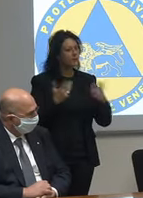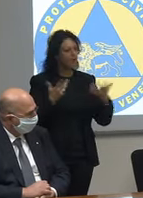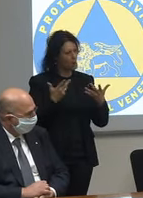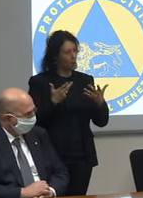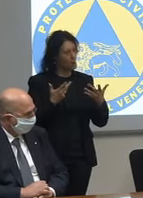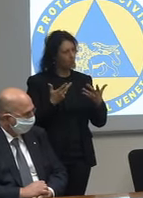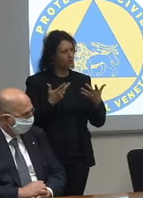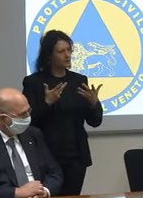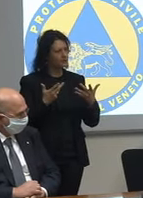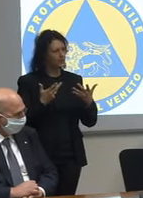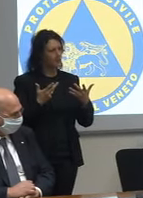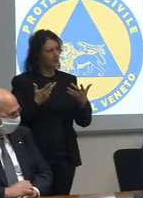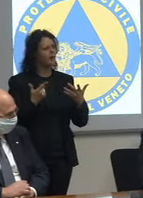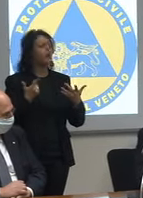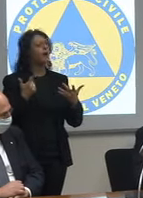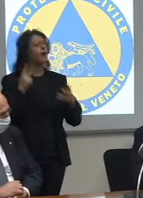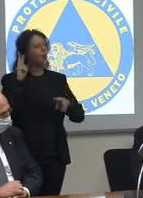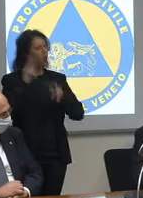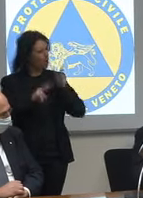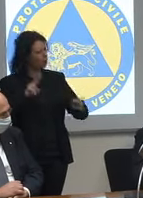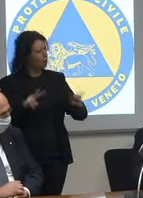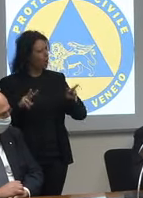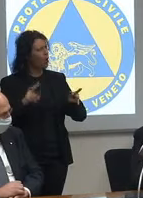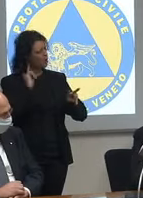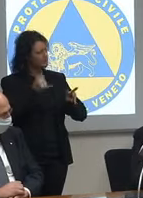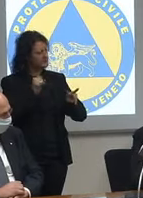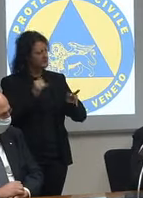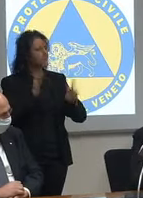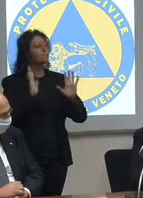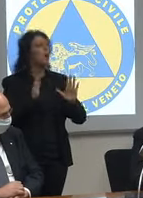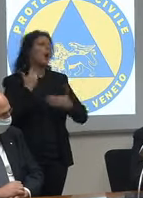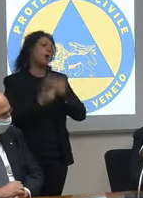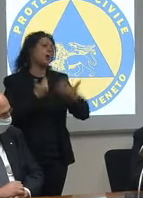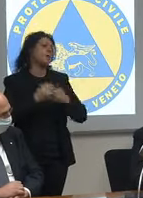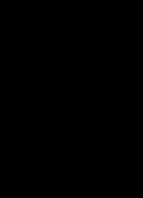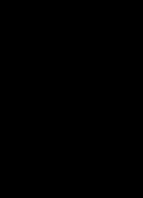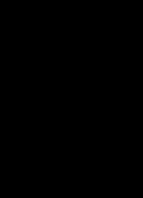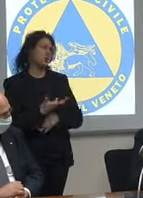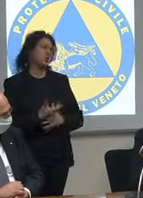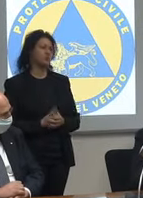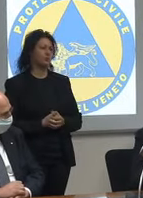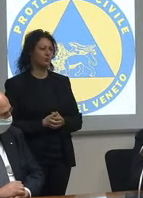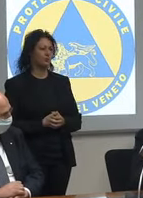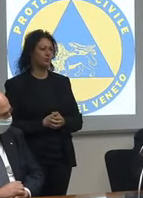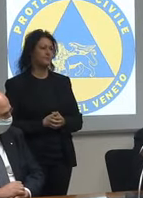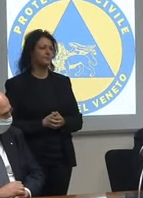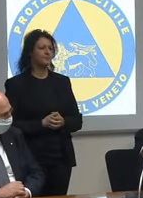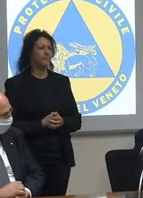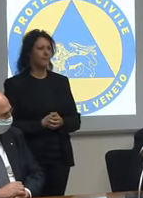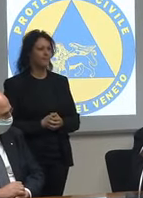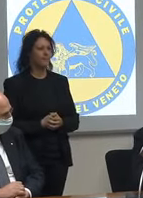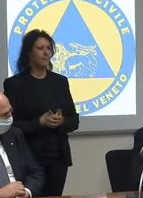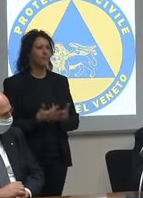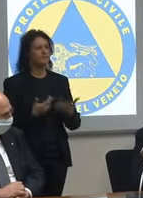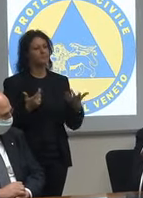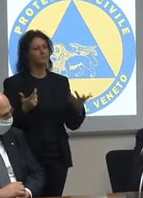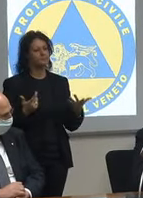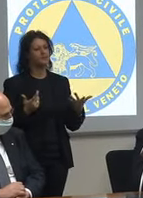controllati nelle azioni che vengono svolte, ma più rapidi possibili. Non abbiamo quest'idea che per